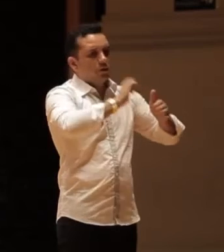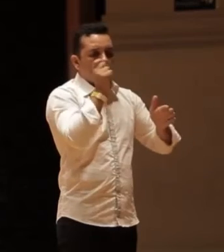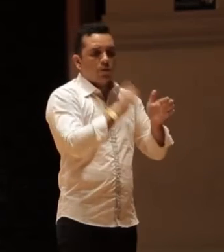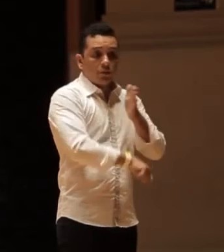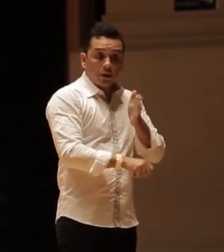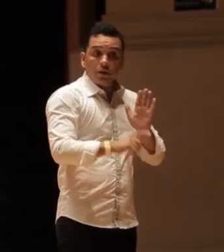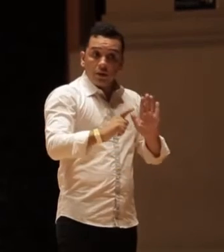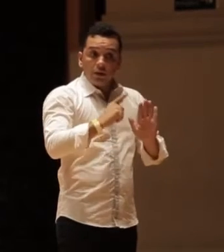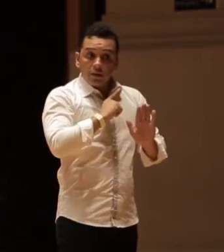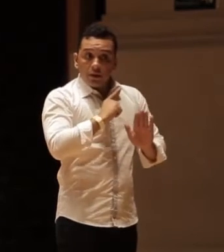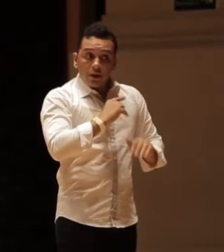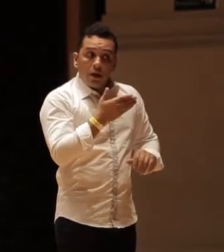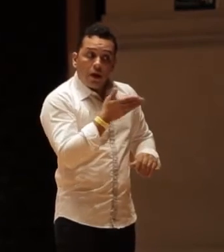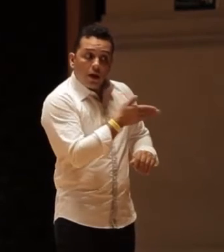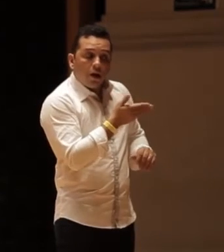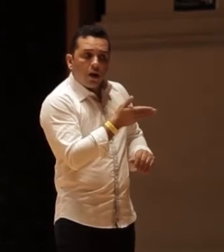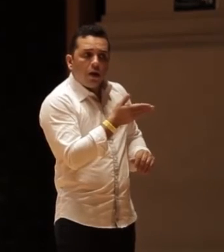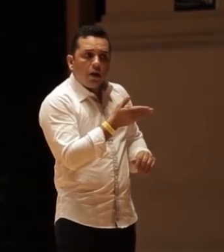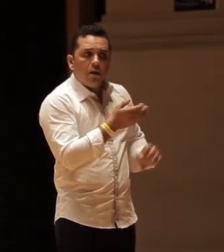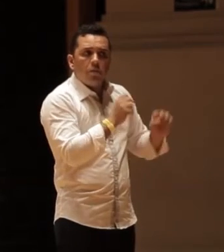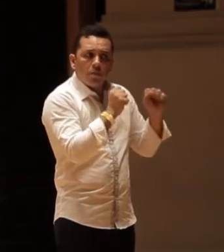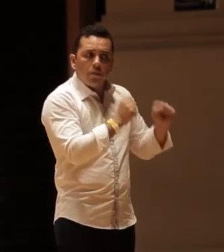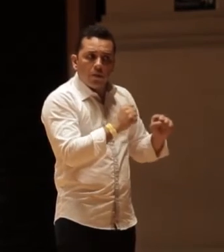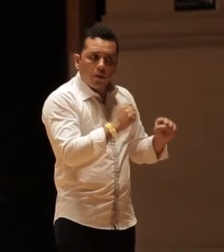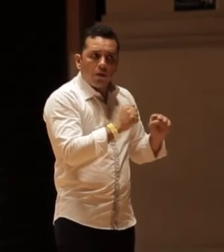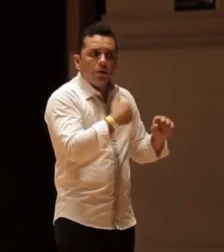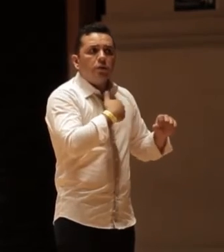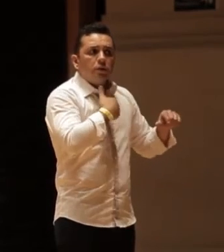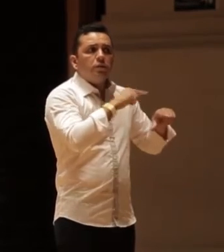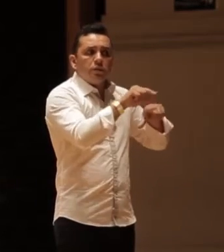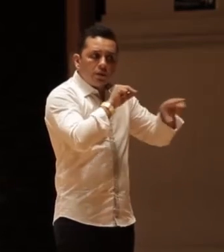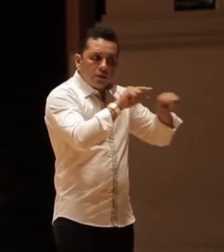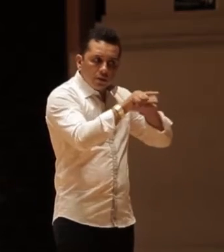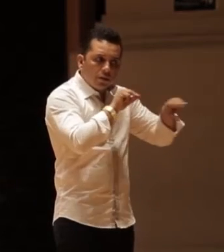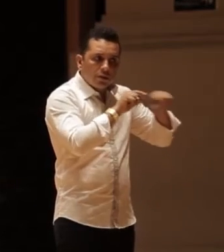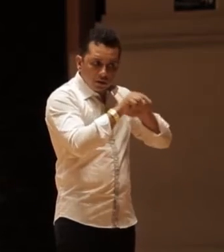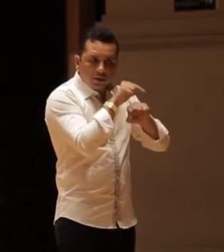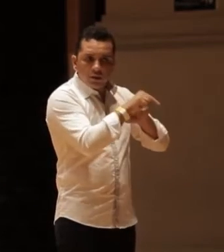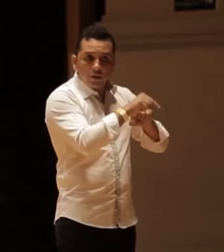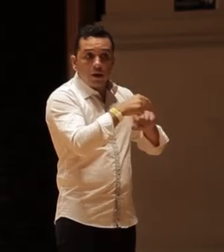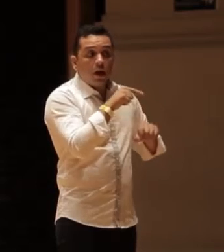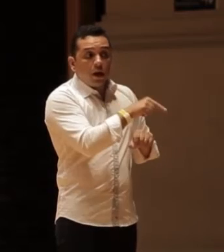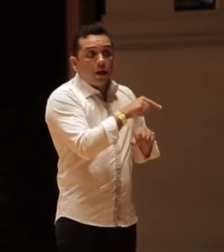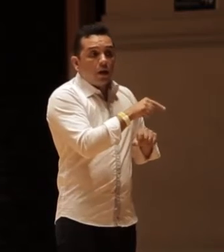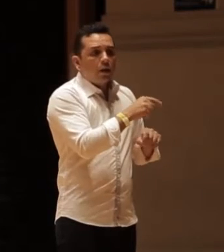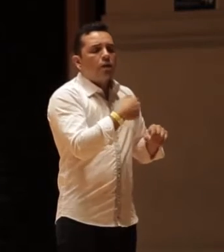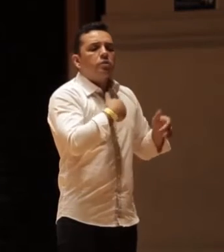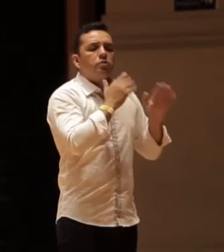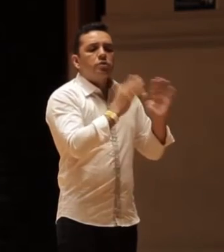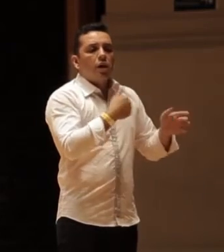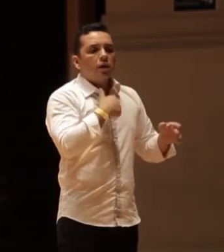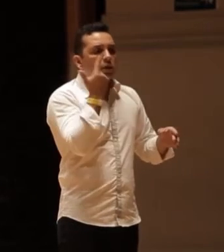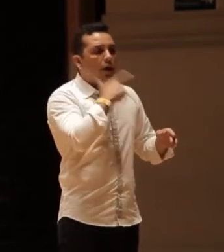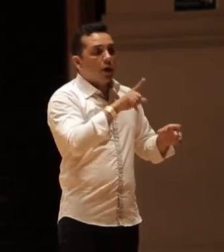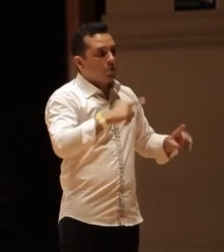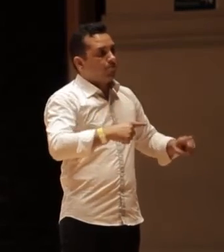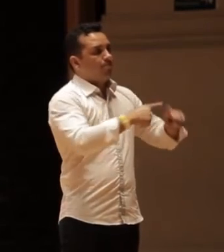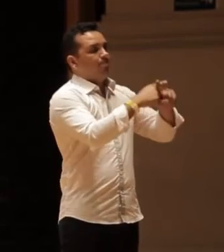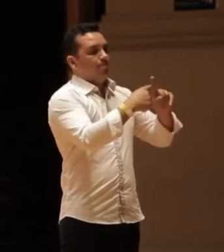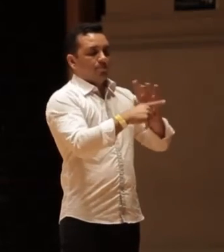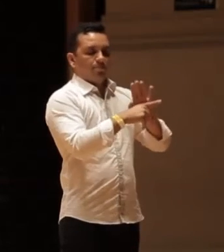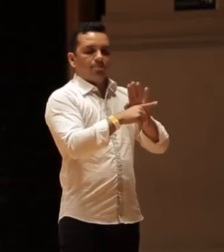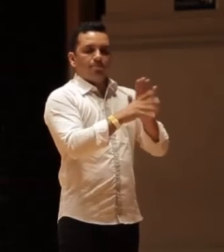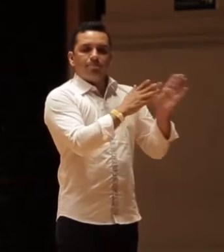mas o fato de permitir que ela participe do certame já ganha em competitividade nos